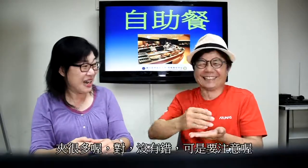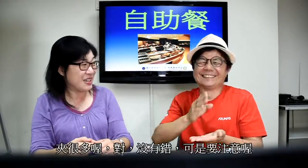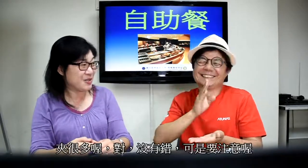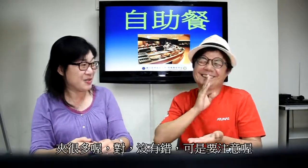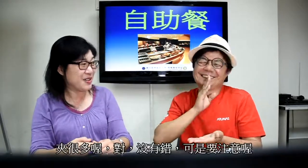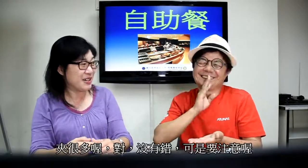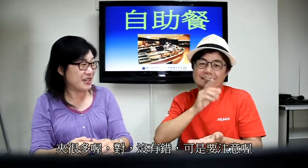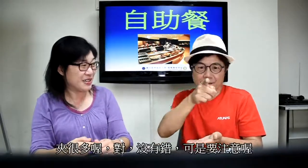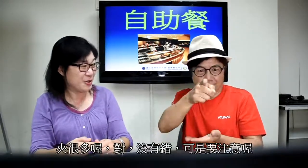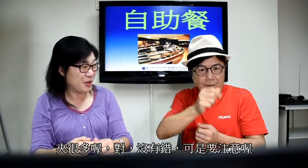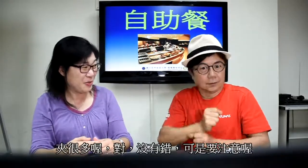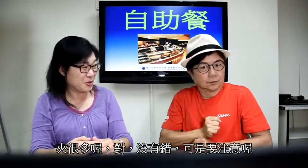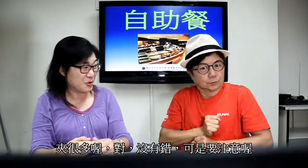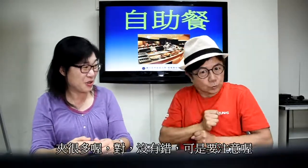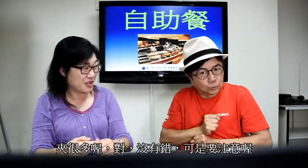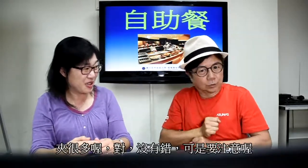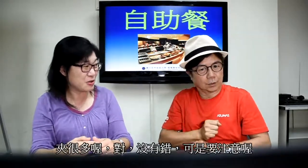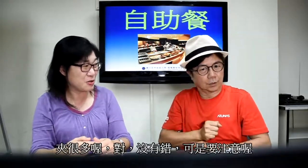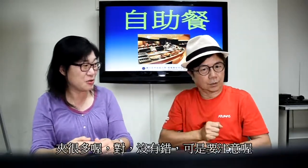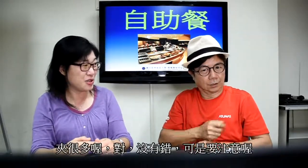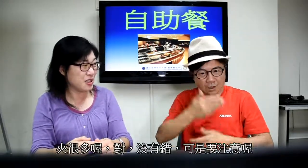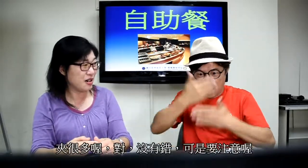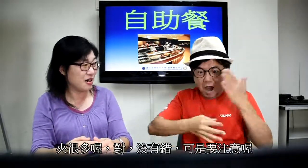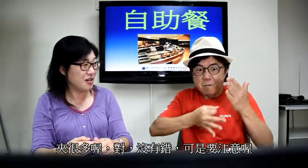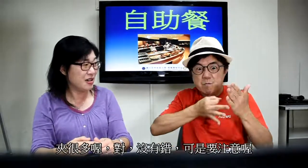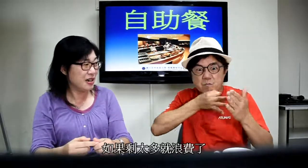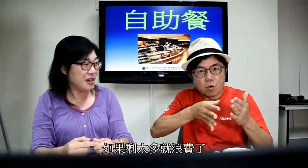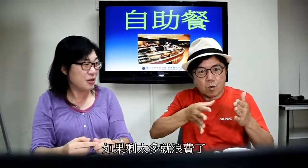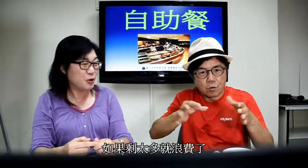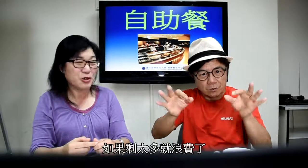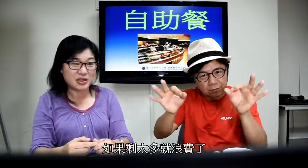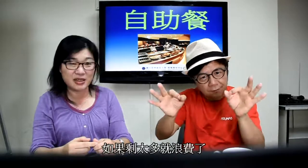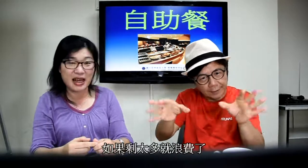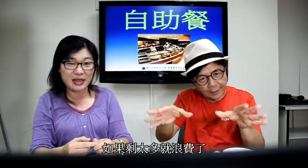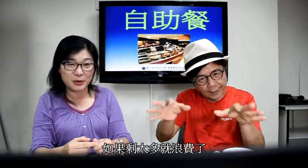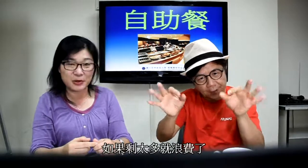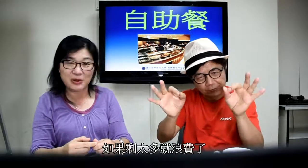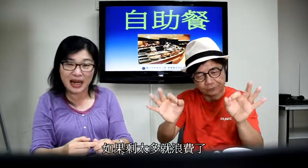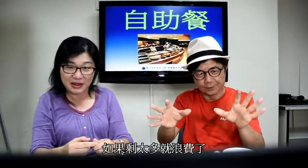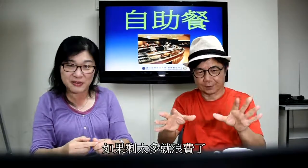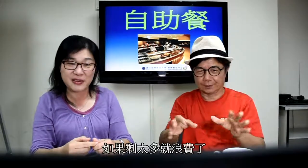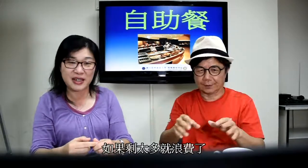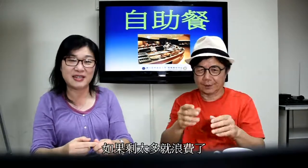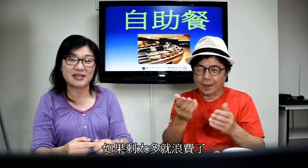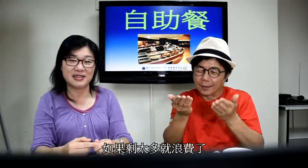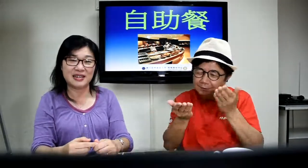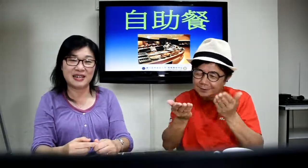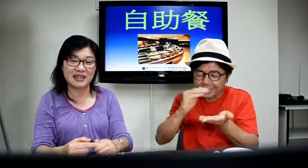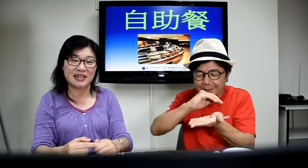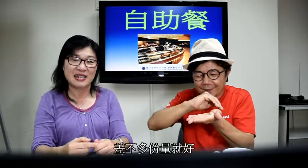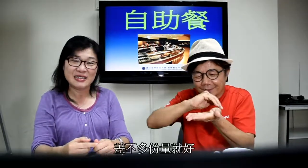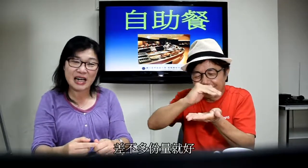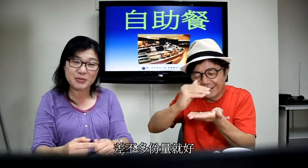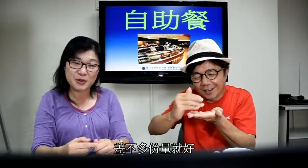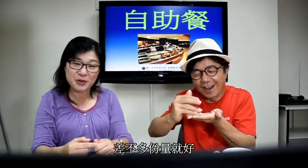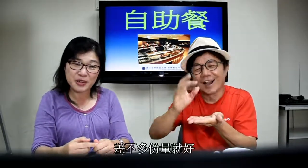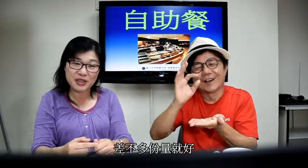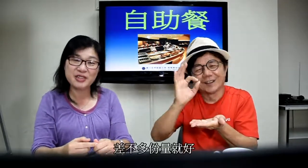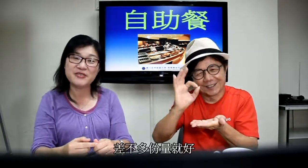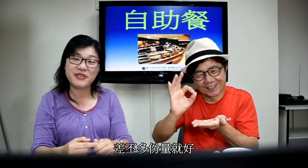夹很多哈、哦，对，没有错。可是要注意哦，如果剩太多就浪费了，差不多分